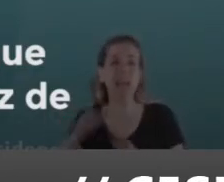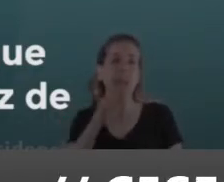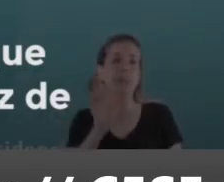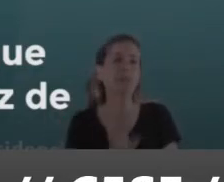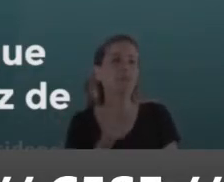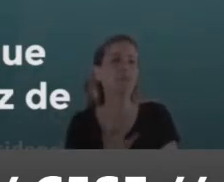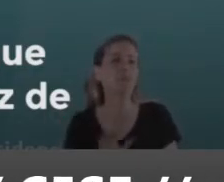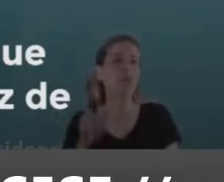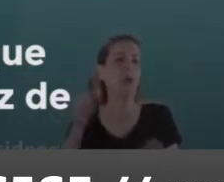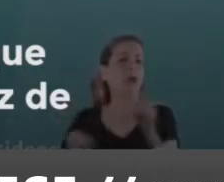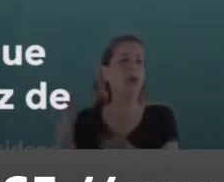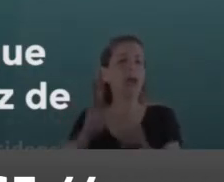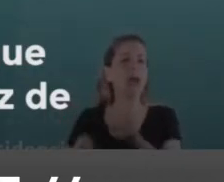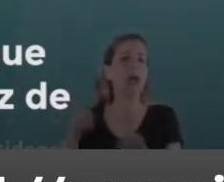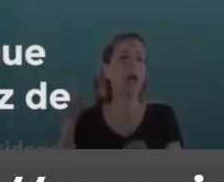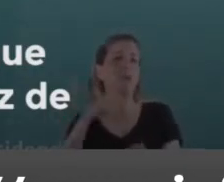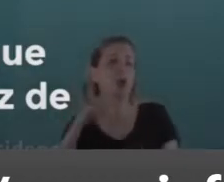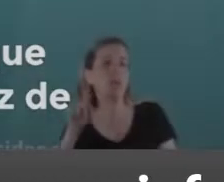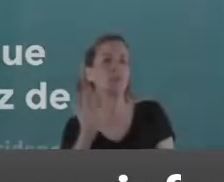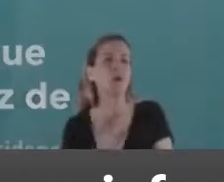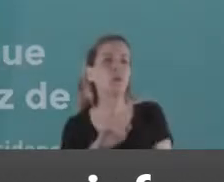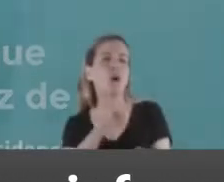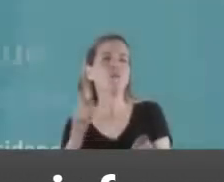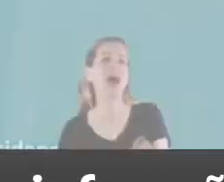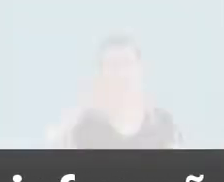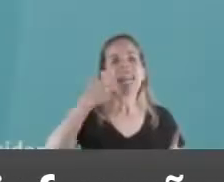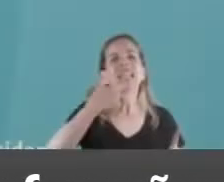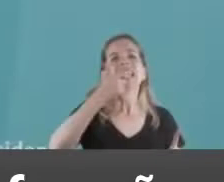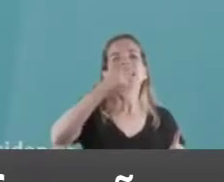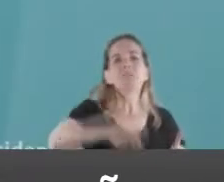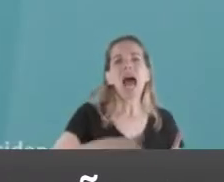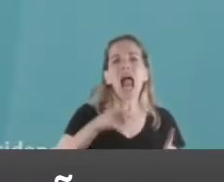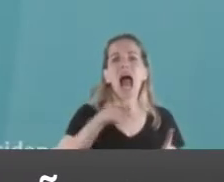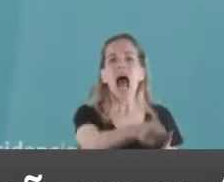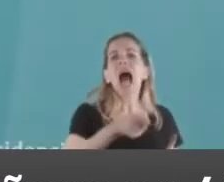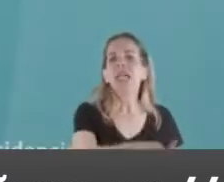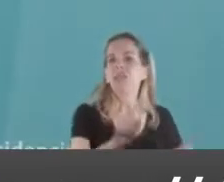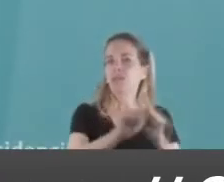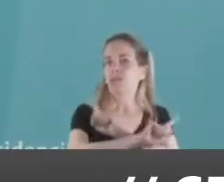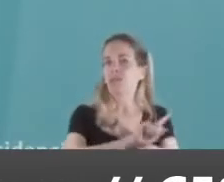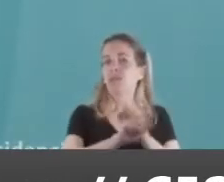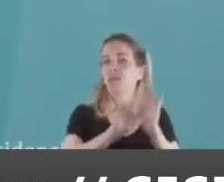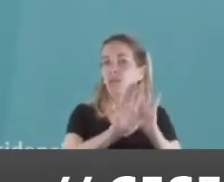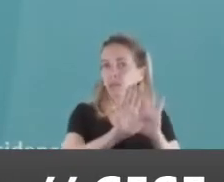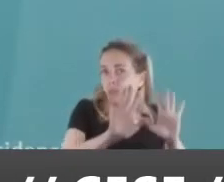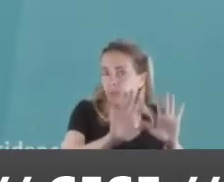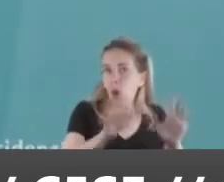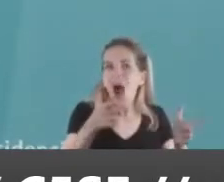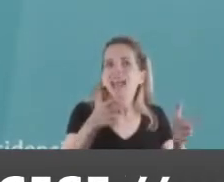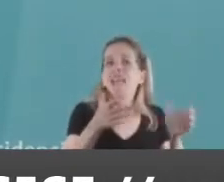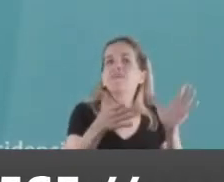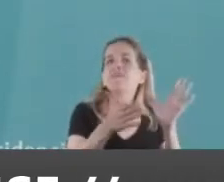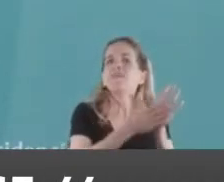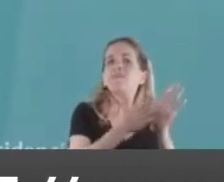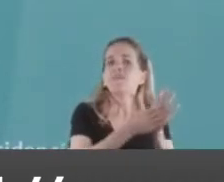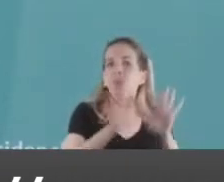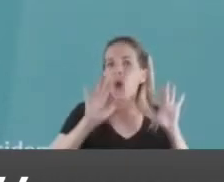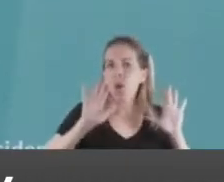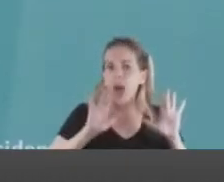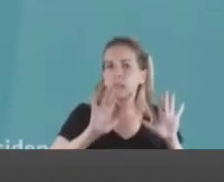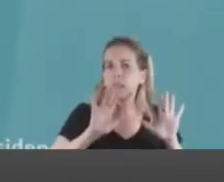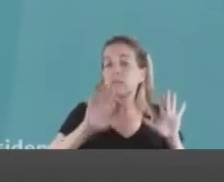show mediático judicial de persecución a la vicepresidenta. No hay ninguna instancia judicial en que la justicia argentina